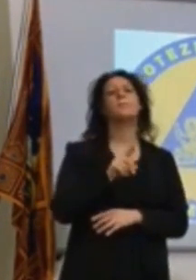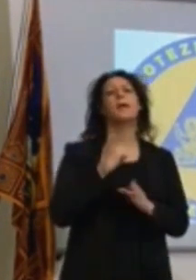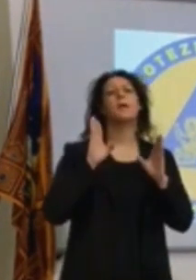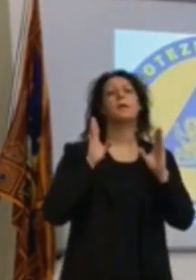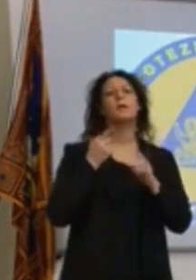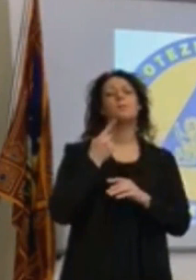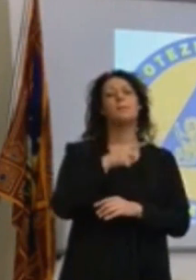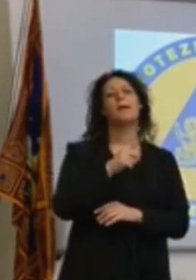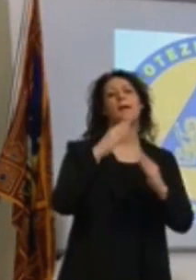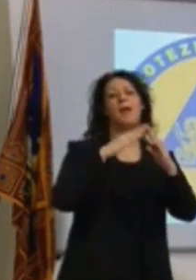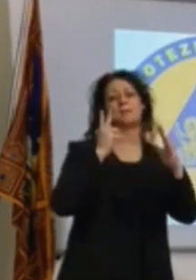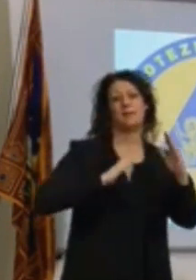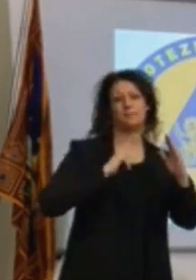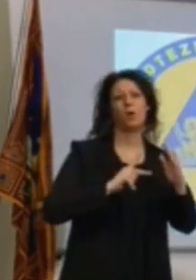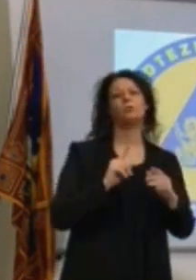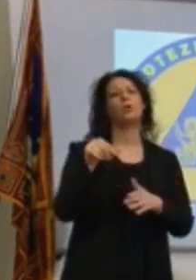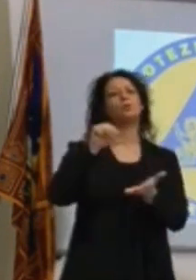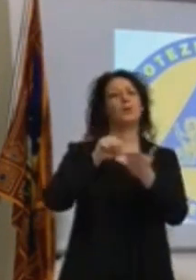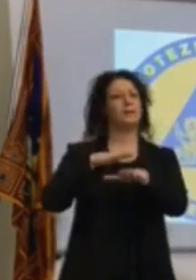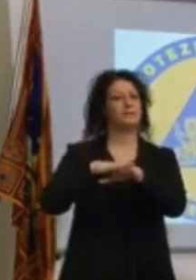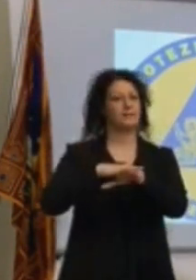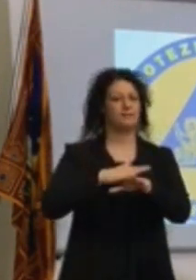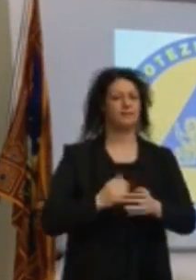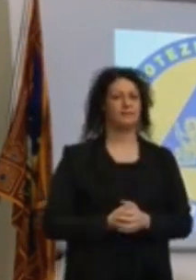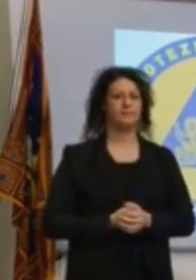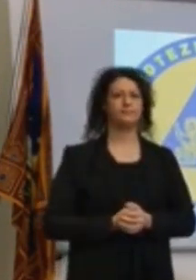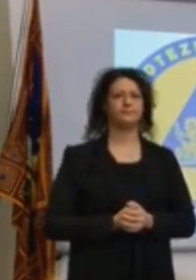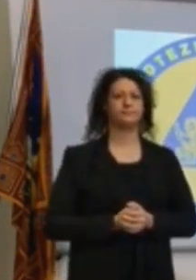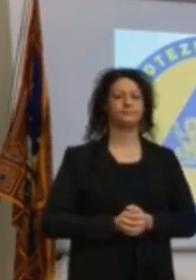e ovviamente alle case di riposo. Qualcuno l'altro giorno si è